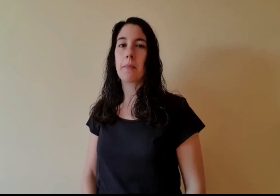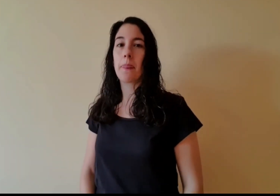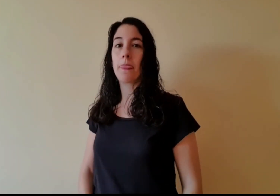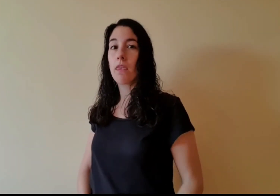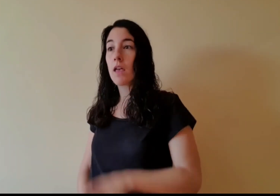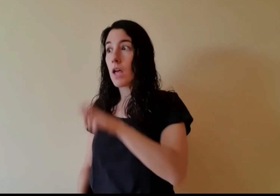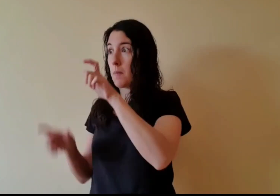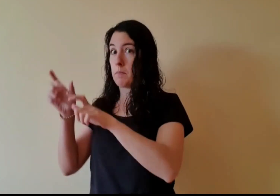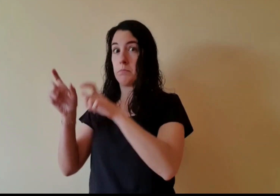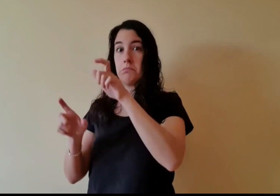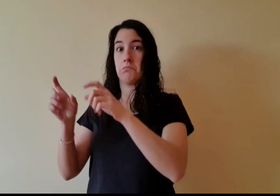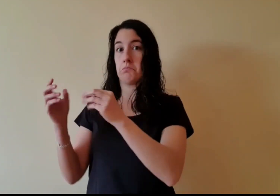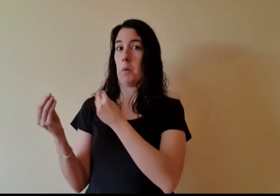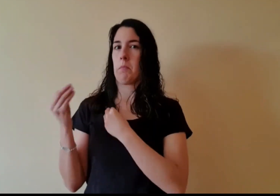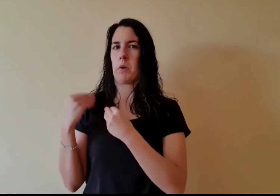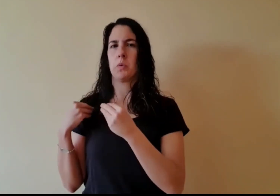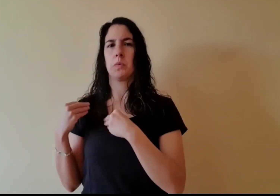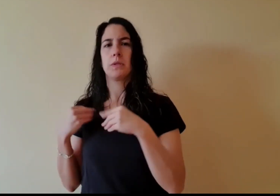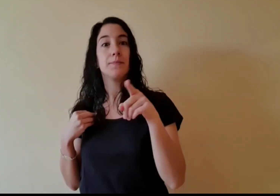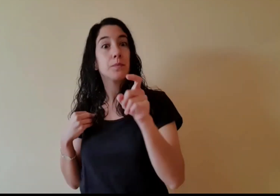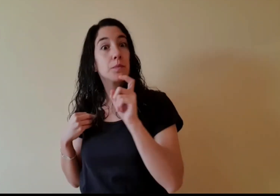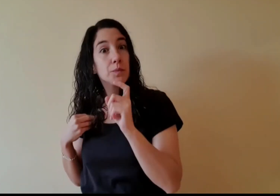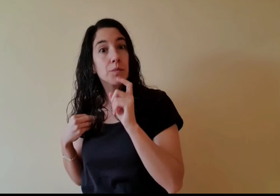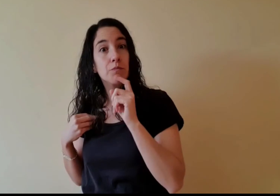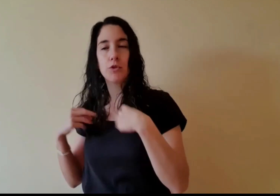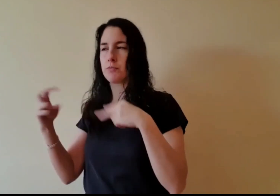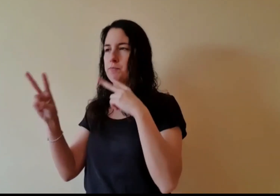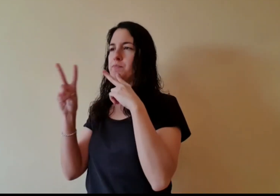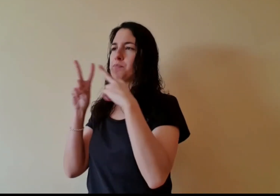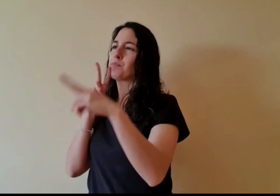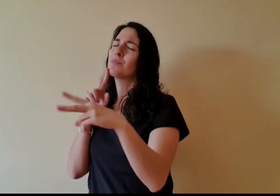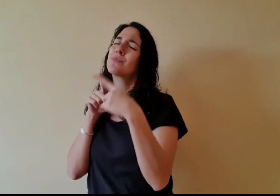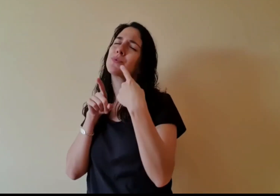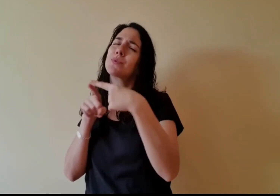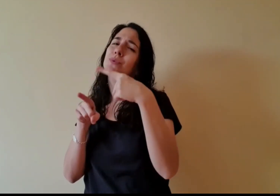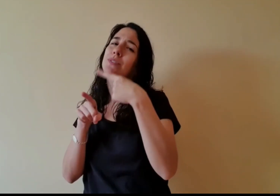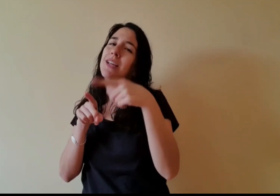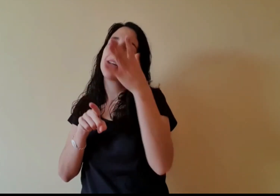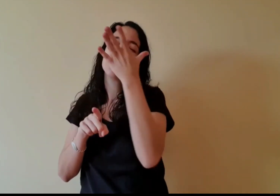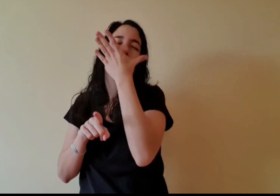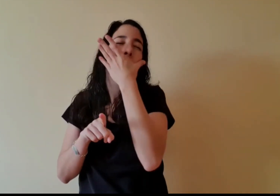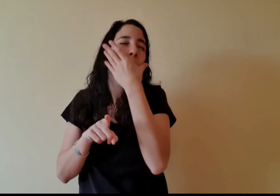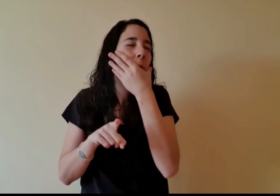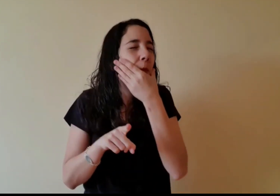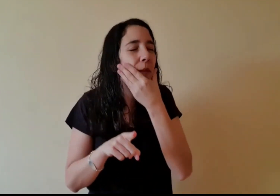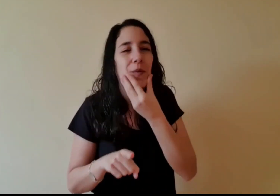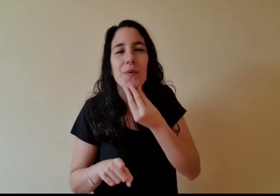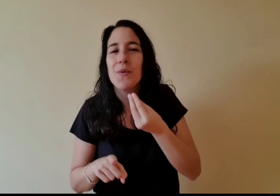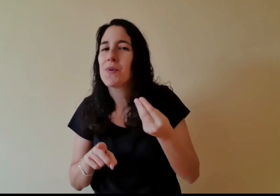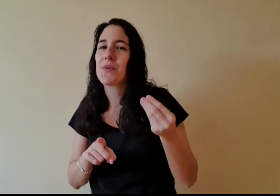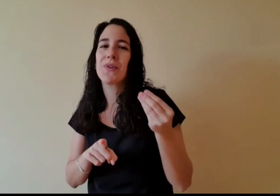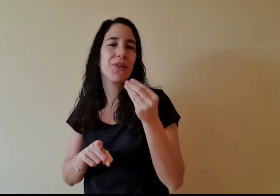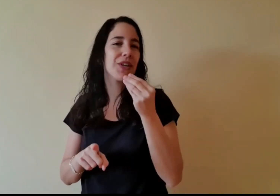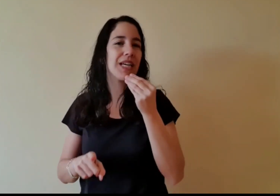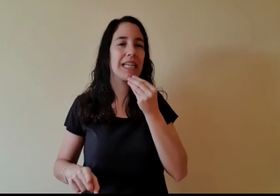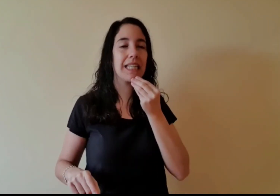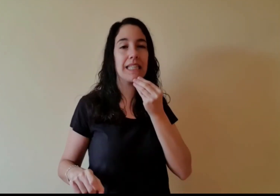Y es que me salen rosas de la boca cuando me preguntan por